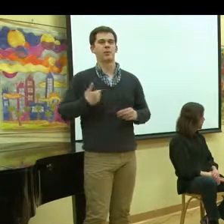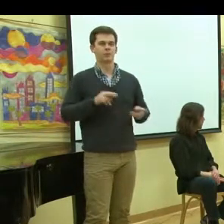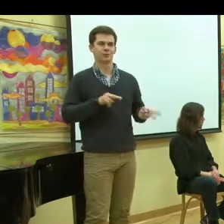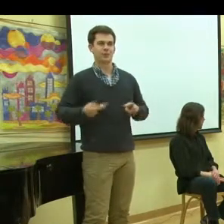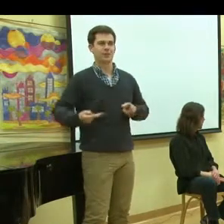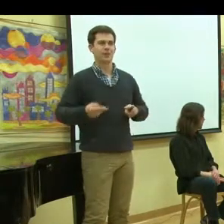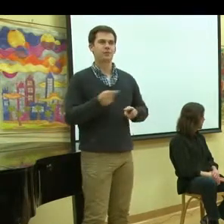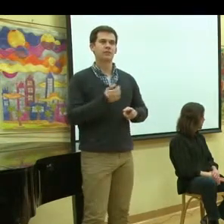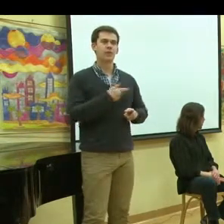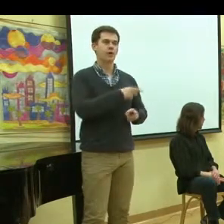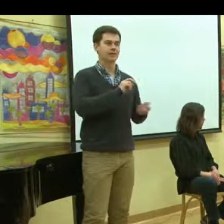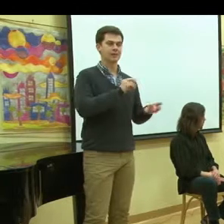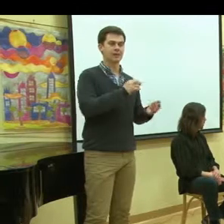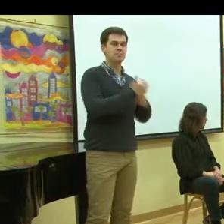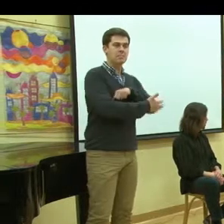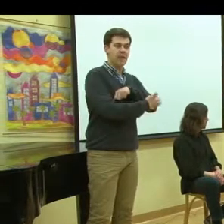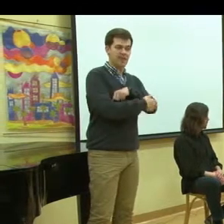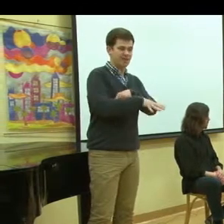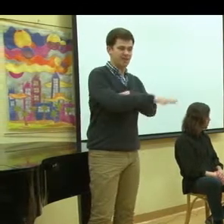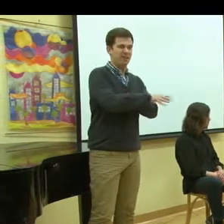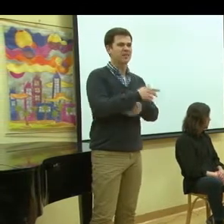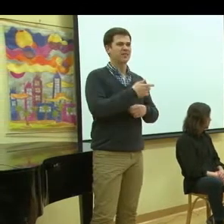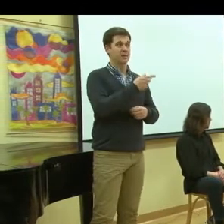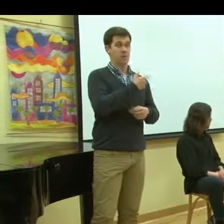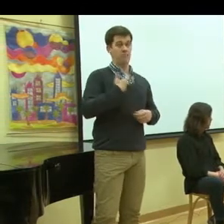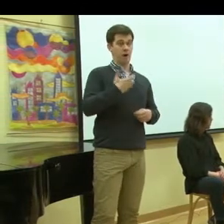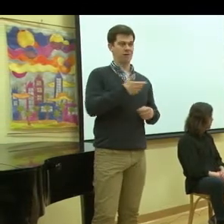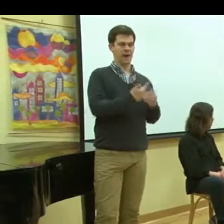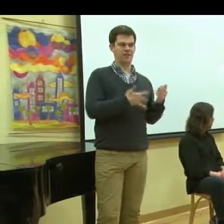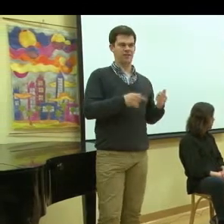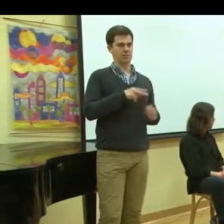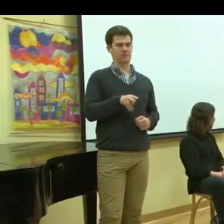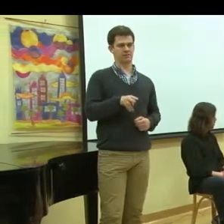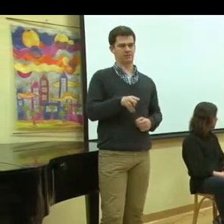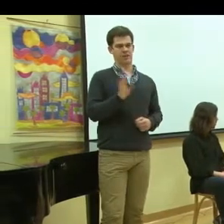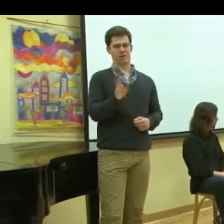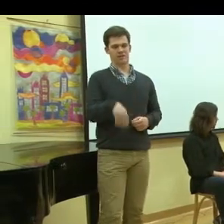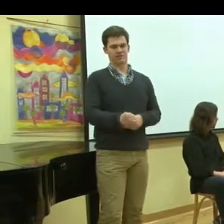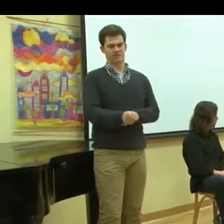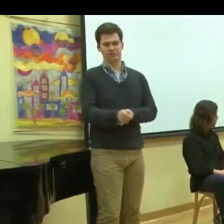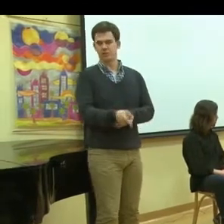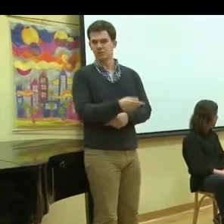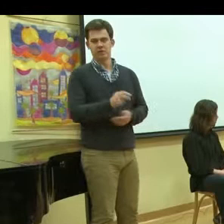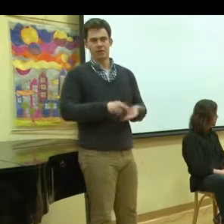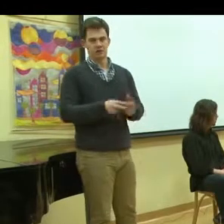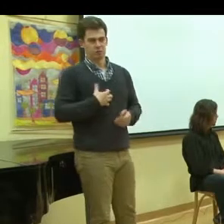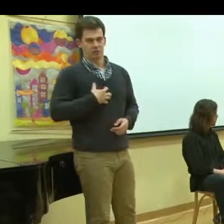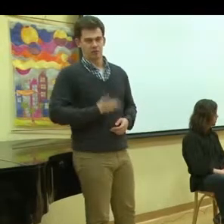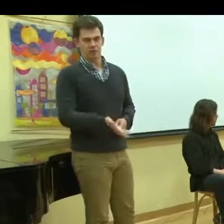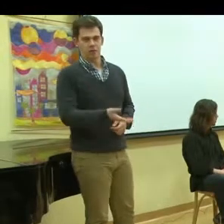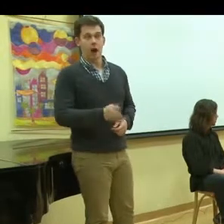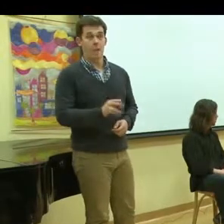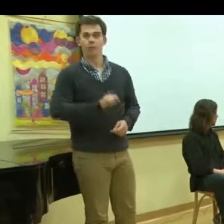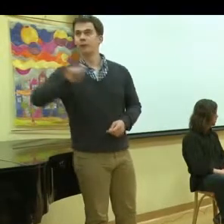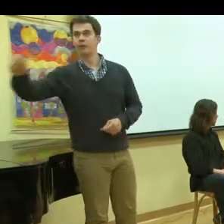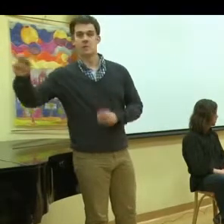tango, rozumiem to, że było gdzieś tam tańczone przez biedotę, było różnie postrzegane, natomiast ze względu na to, że w Europie one zostało zaakceptowane, tutaj było tańczone